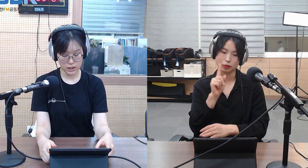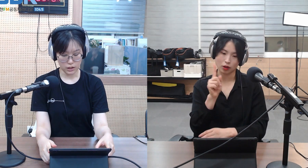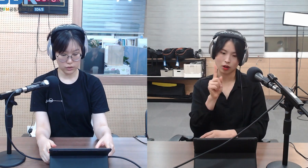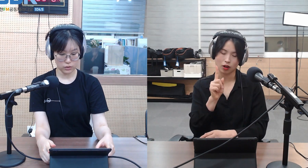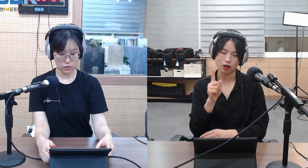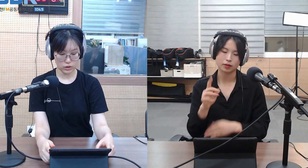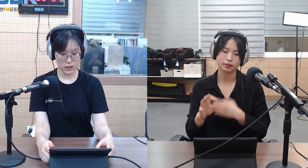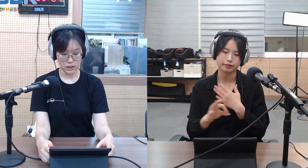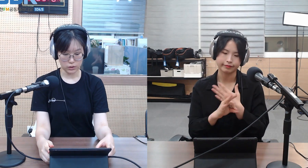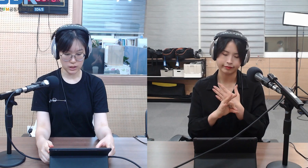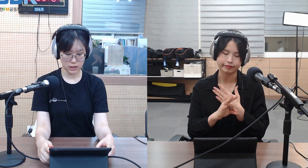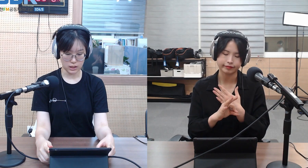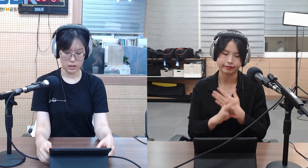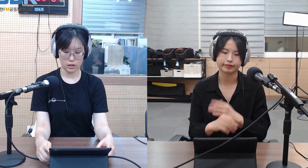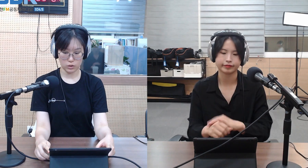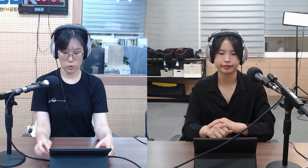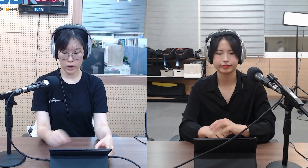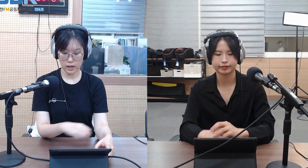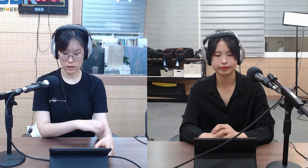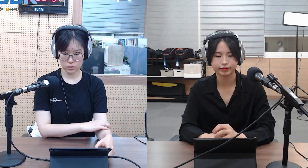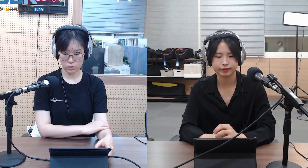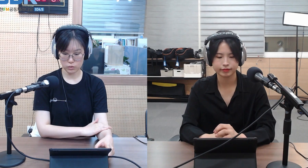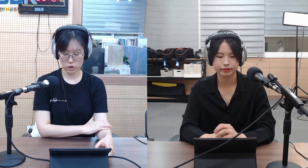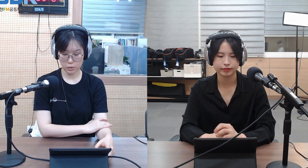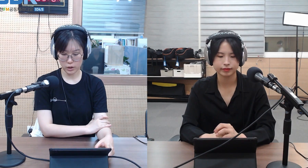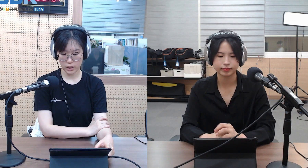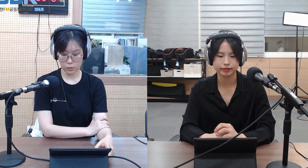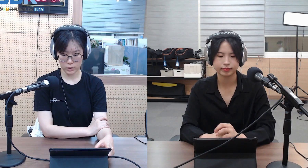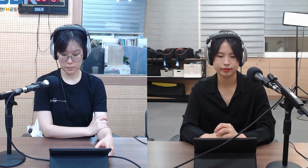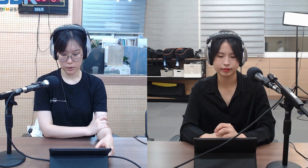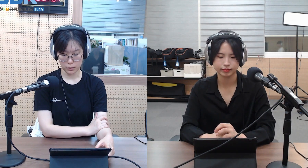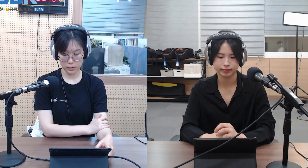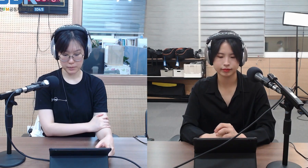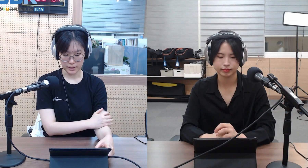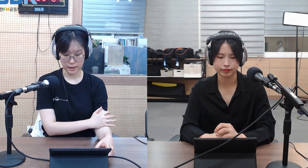육지연 육지선 씨 좋아하는 춤추며 일하고 싶어요입니다.